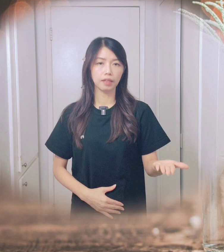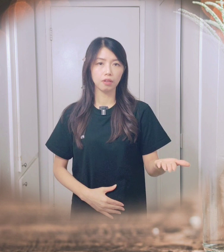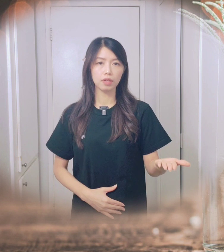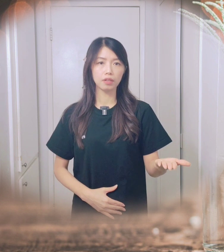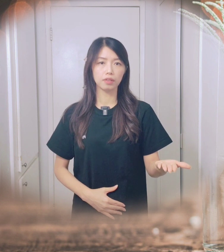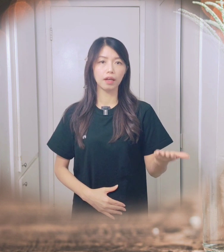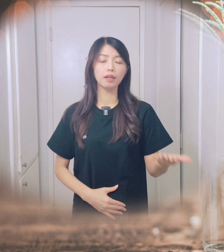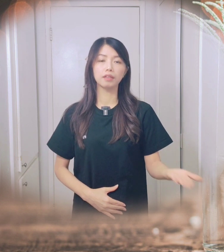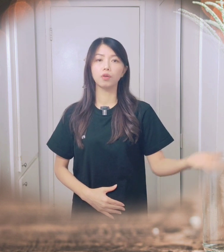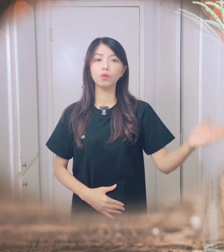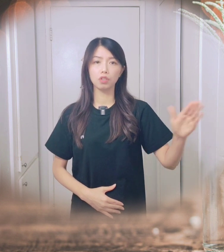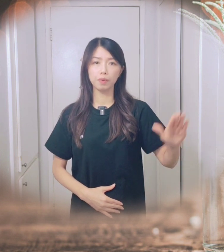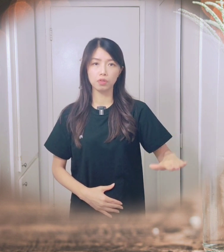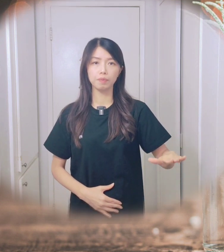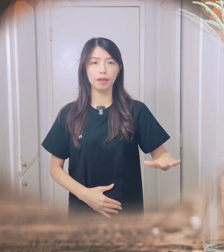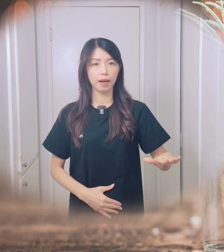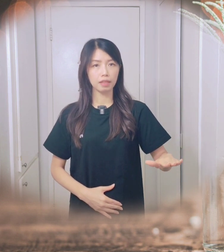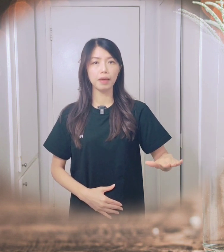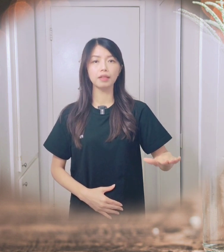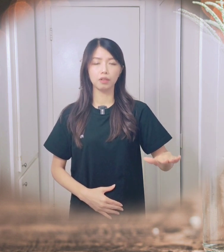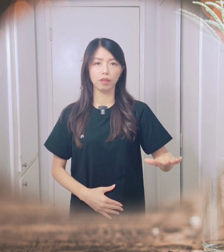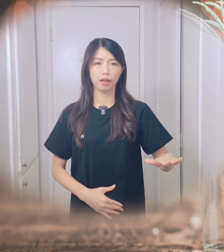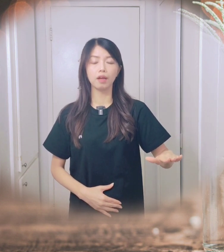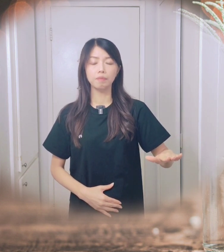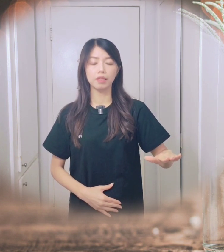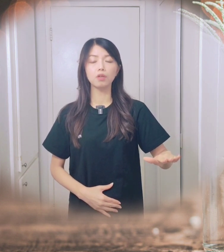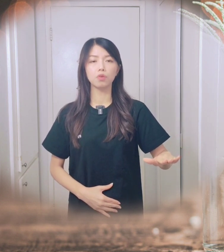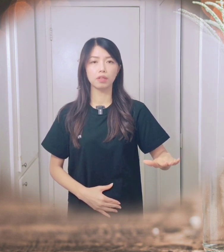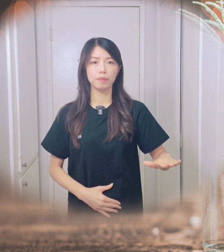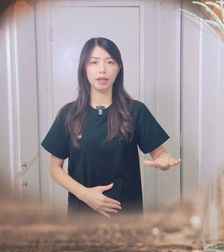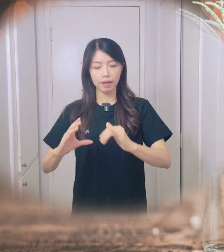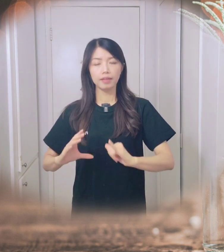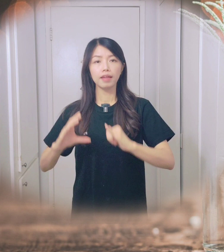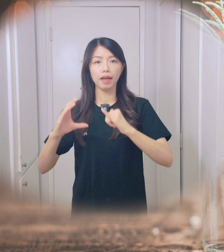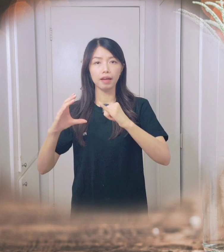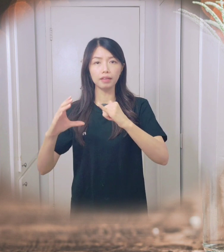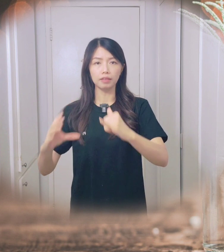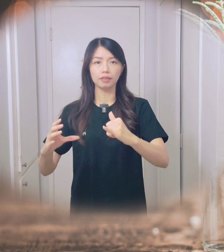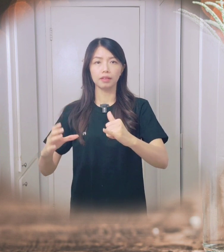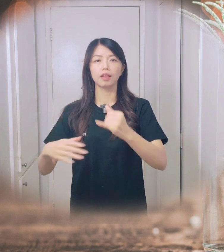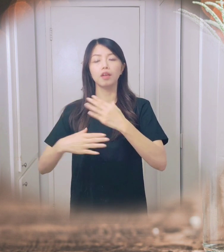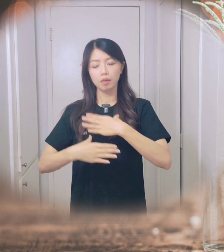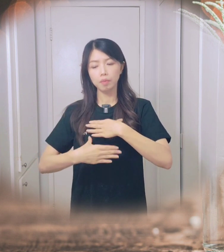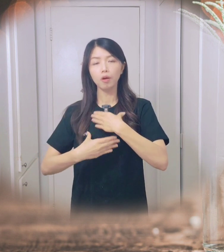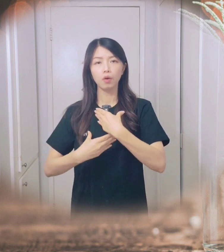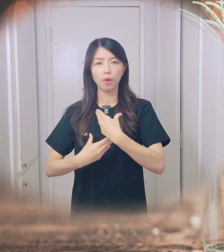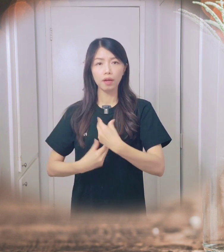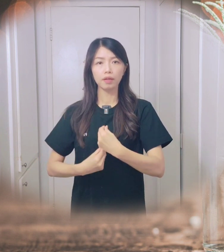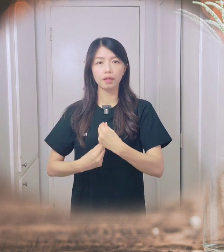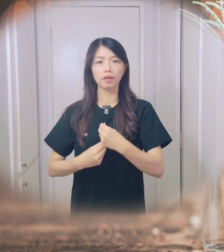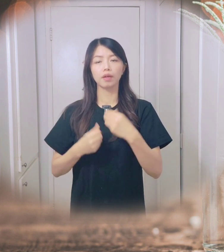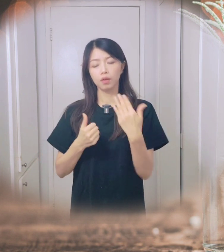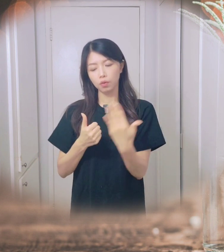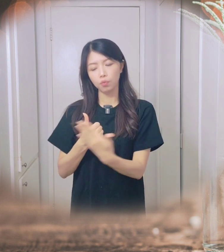이 상태에서 시작하셨다가 그대로 뒤집어 주시면 하지만 그러나 반전수어가 됩니다. 세상